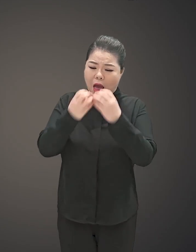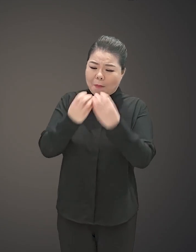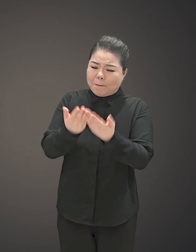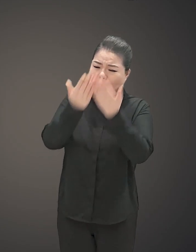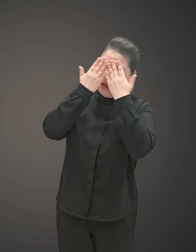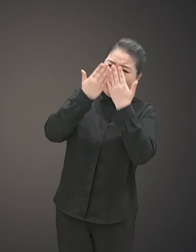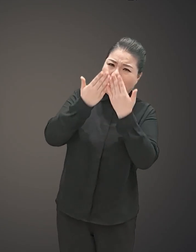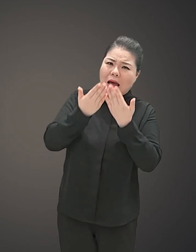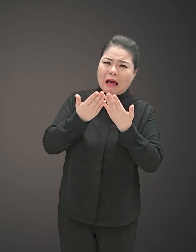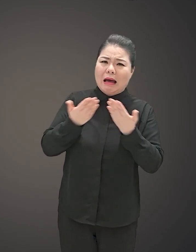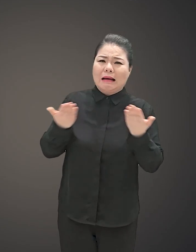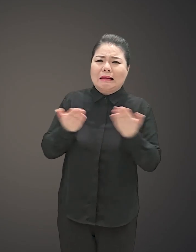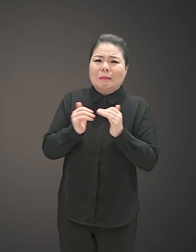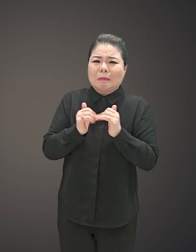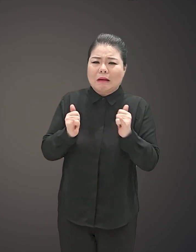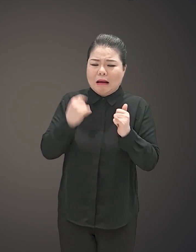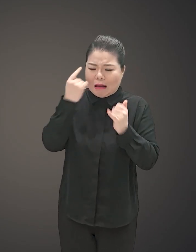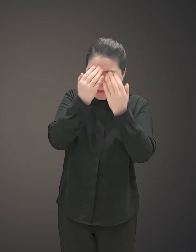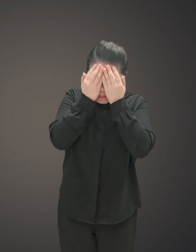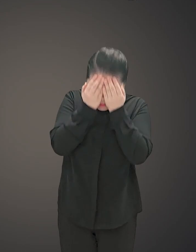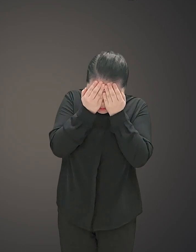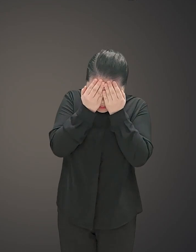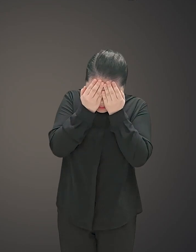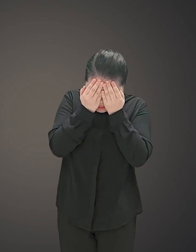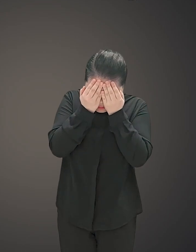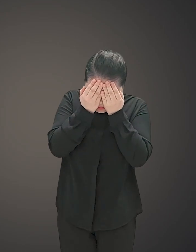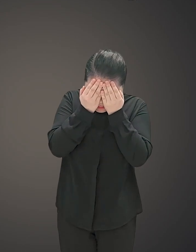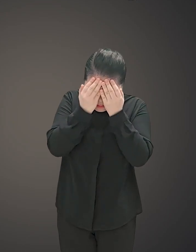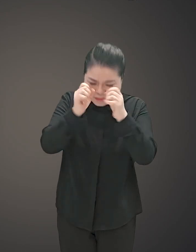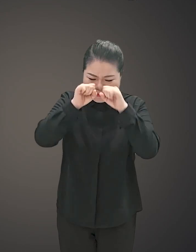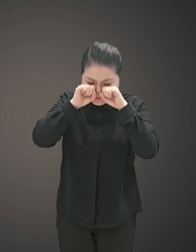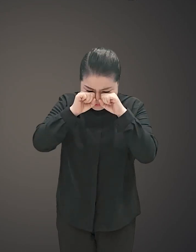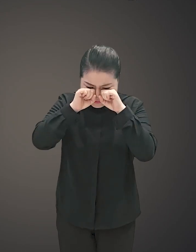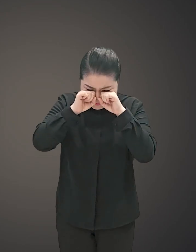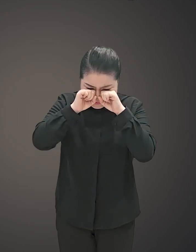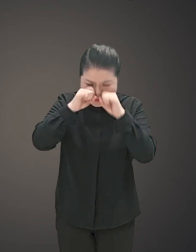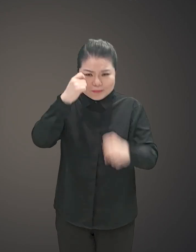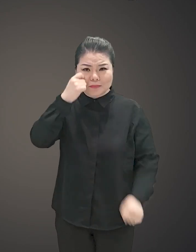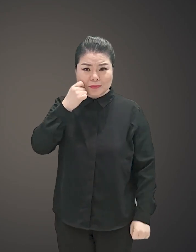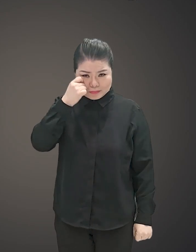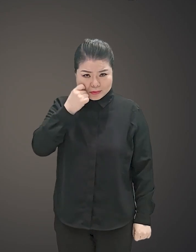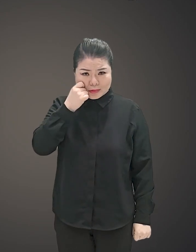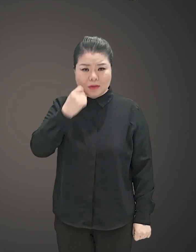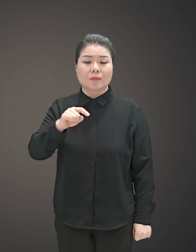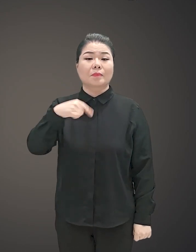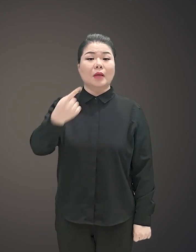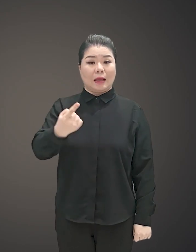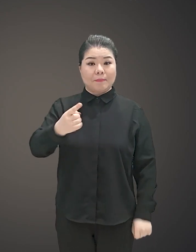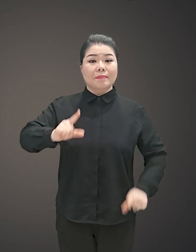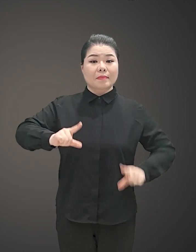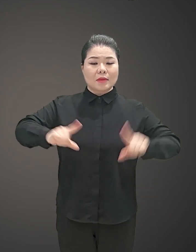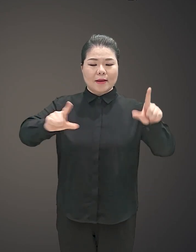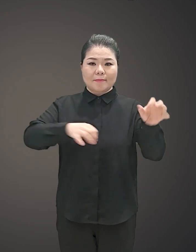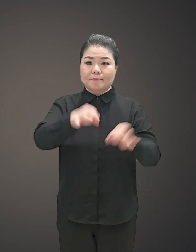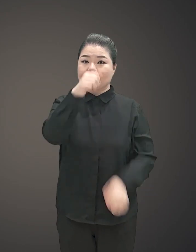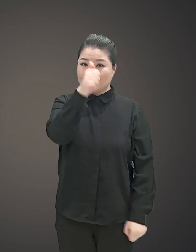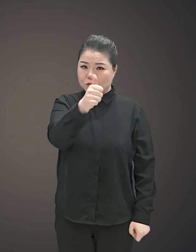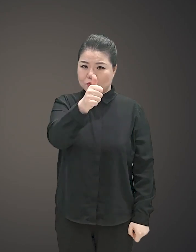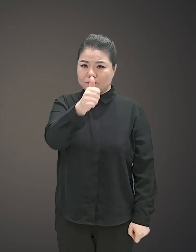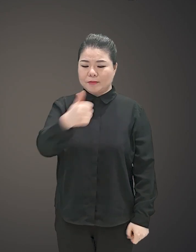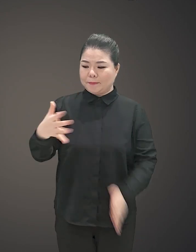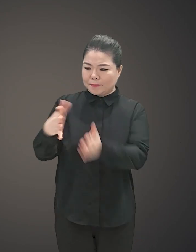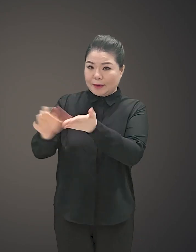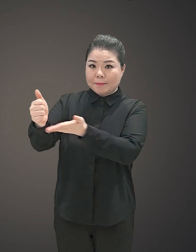얼굴에 햄버거를 맞은 해당 점원은 손바닥으로 얼굴을 감싸고 주저앉아 울었고, 다음 날 해당